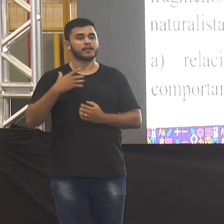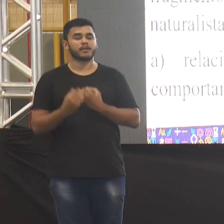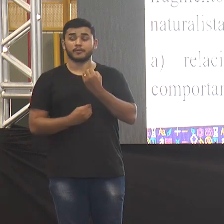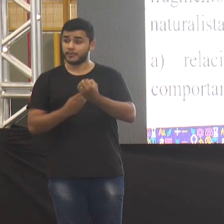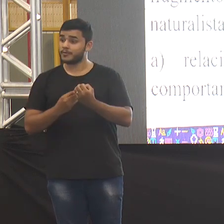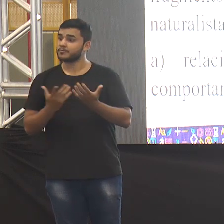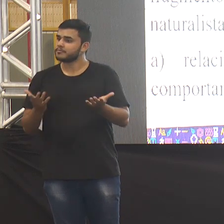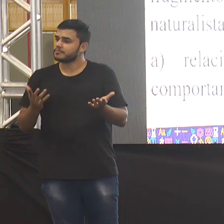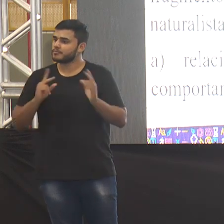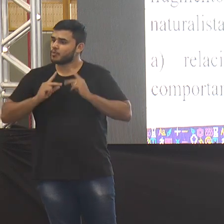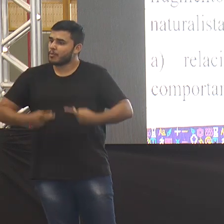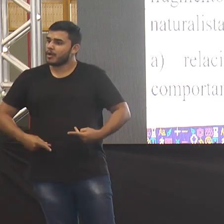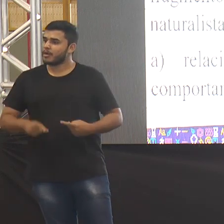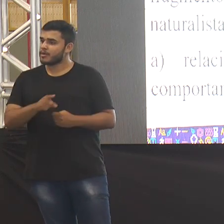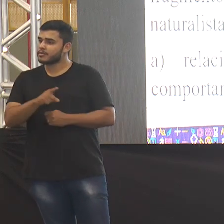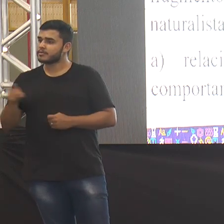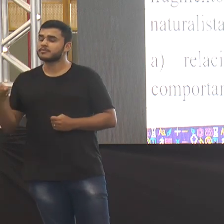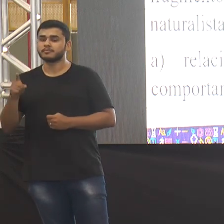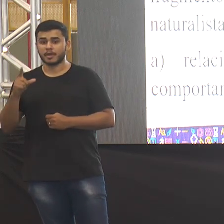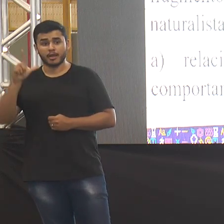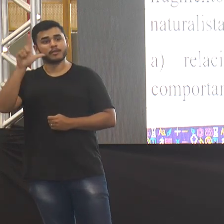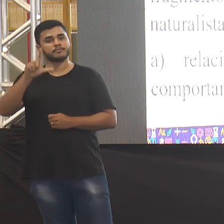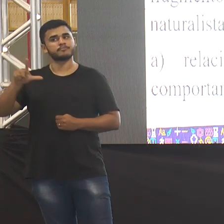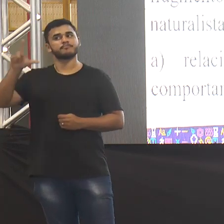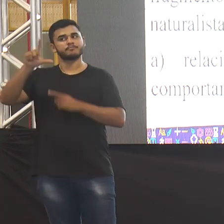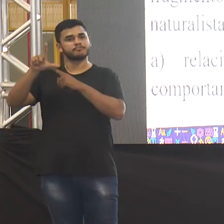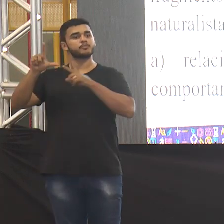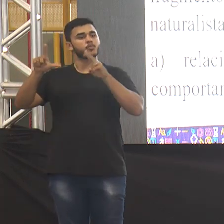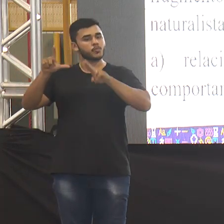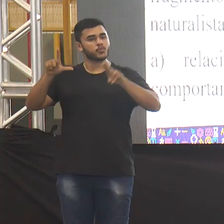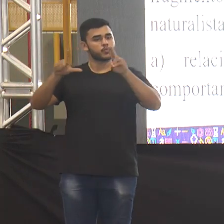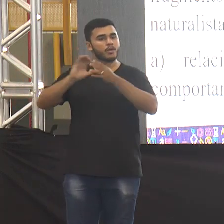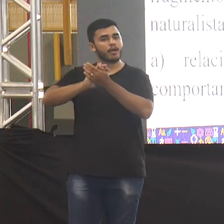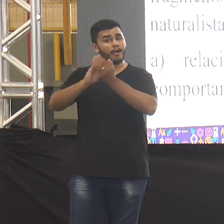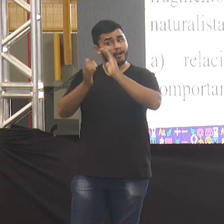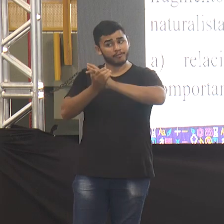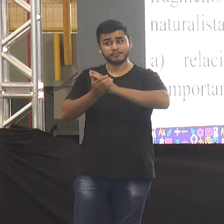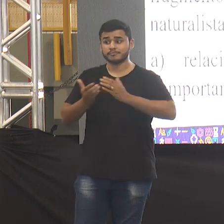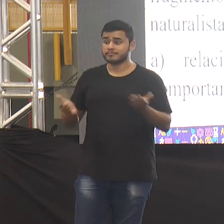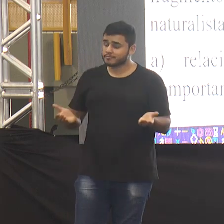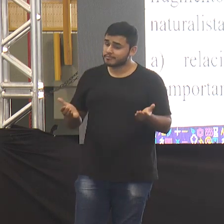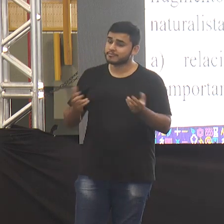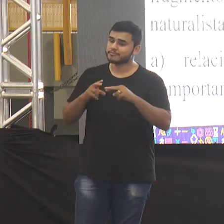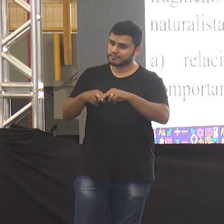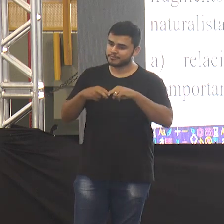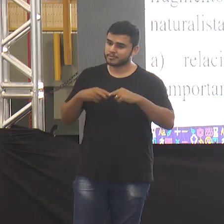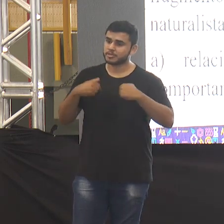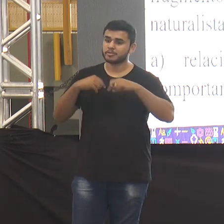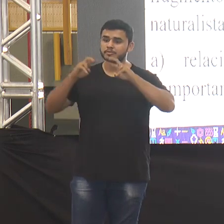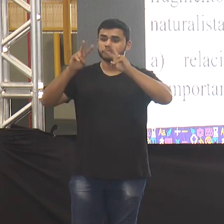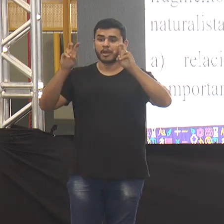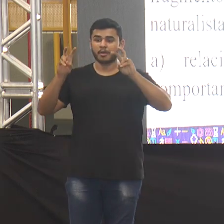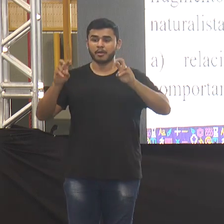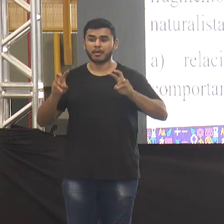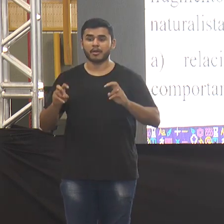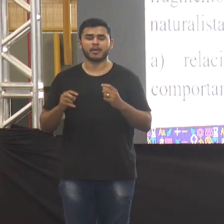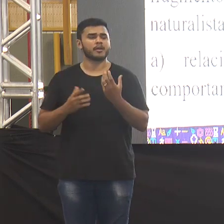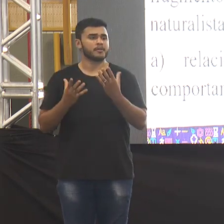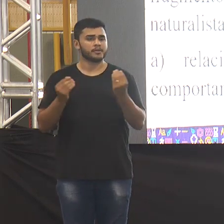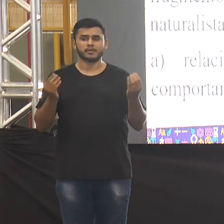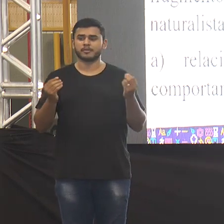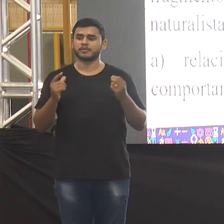o contexto histórico. A literatura é uma ferramenta, a arte é uma ferramenta. É por isso que a gente fala sobre esses assuntos e vem